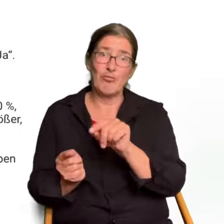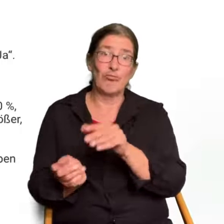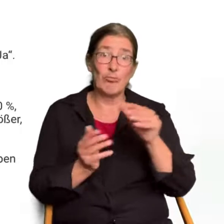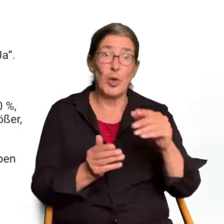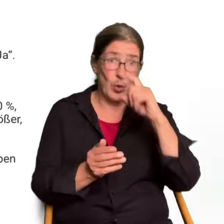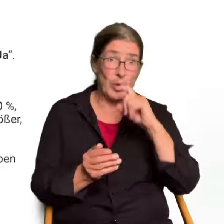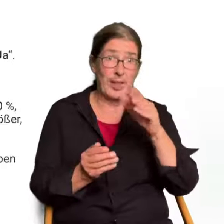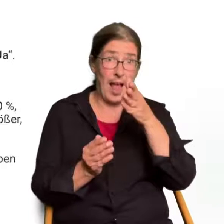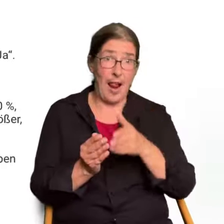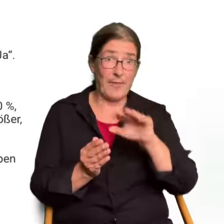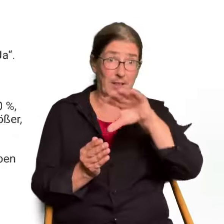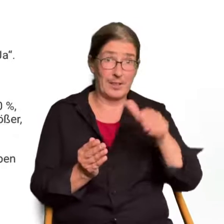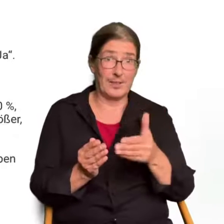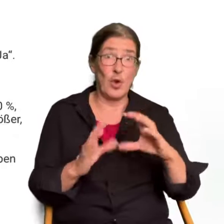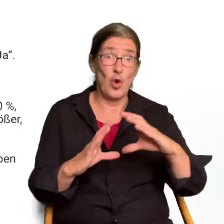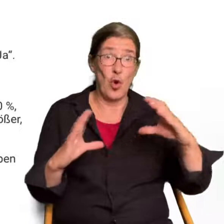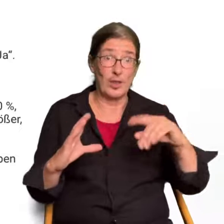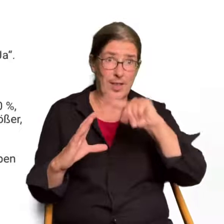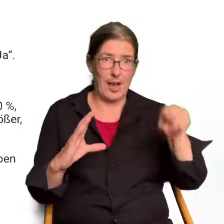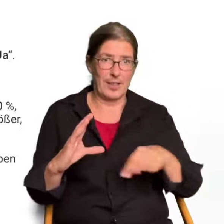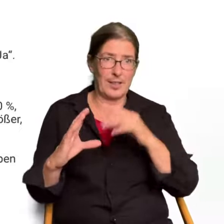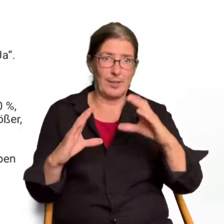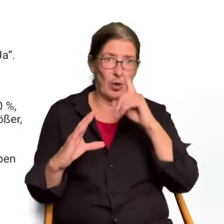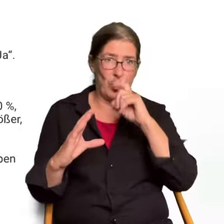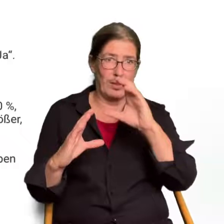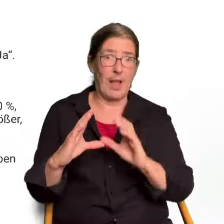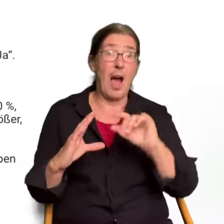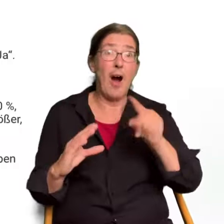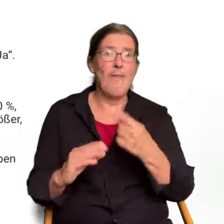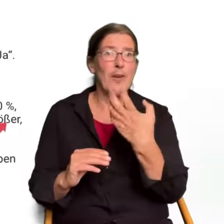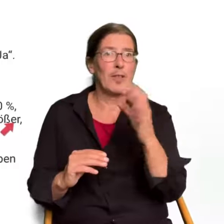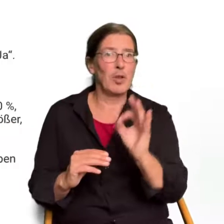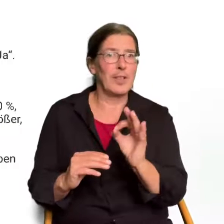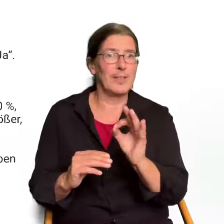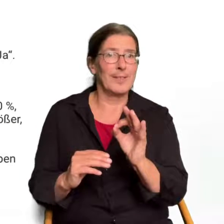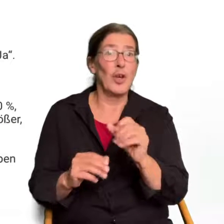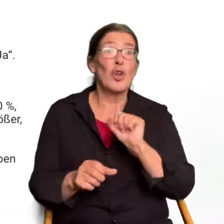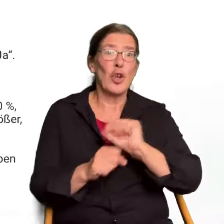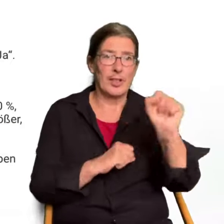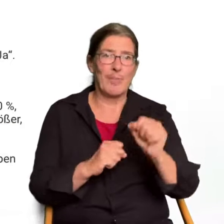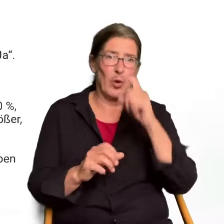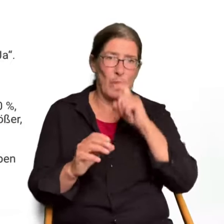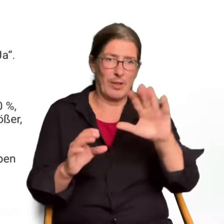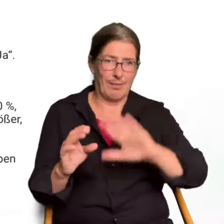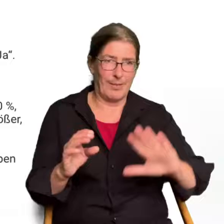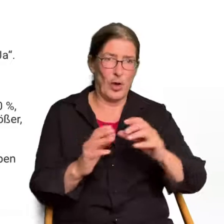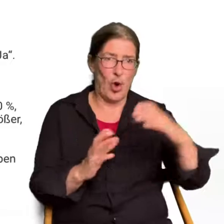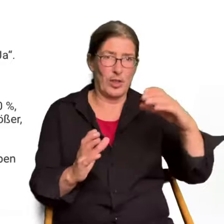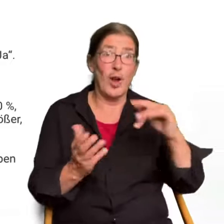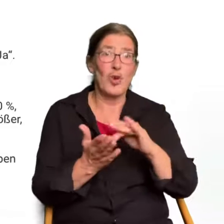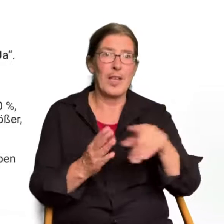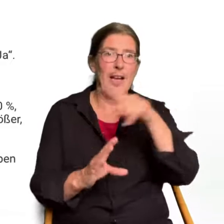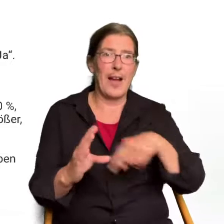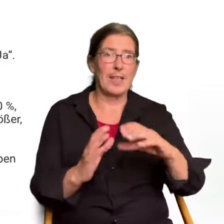und hier die grüne Hälfte des großen Kreises auf 50 Prozent trotzdem ist die grüne Fläche viel größer weil